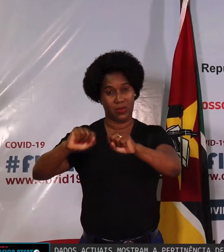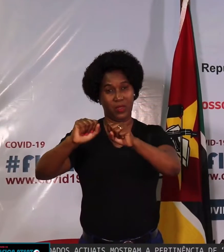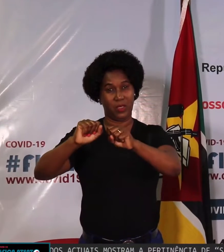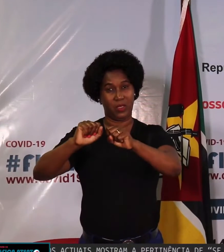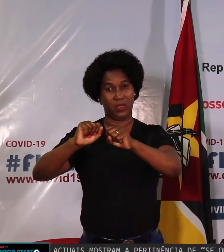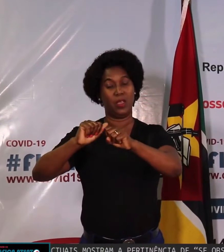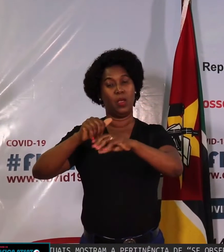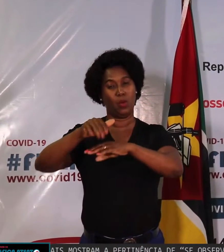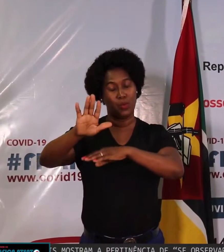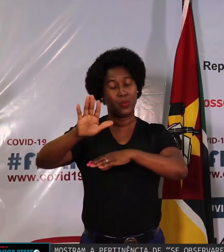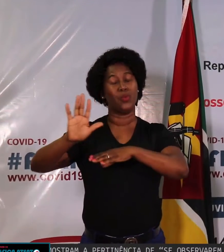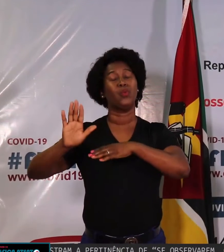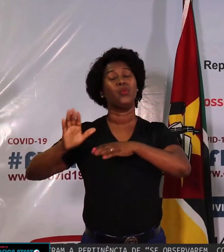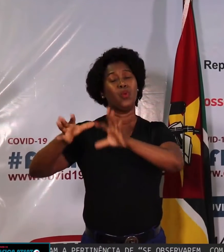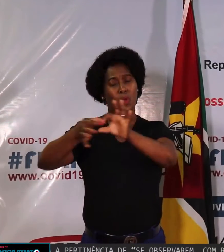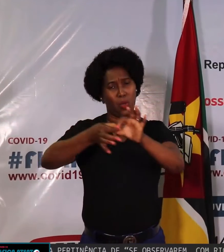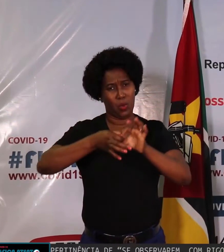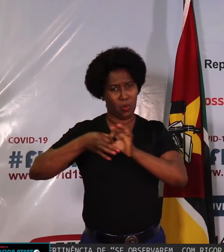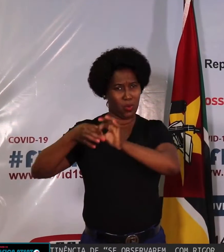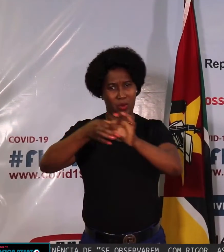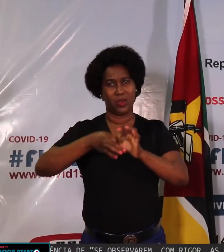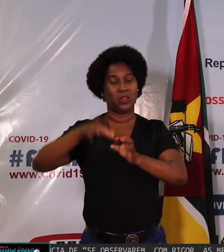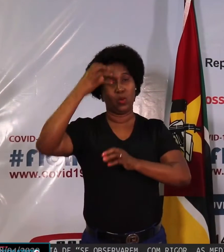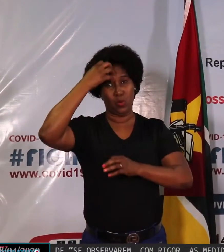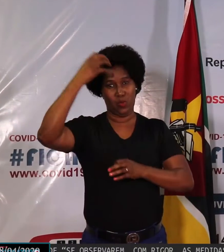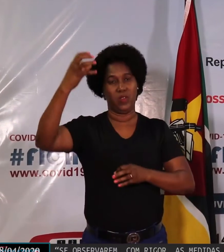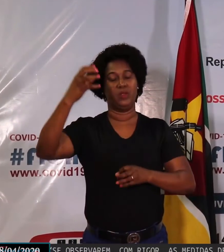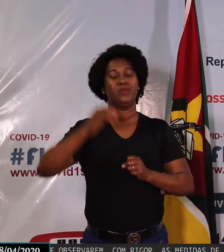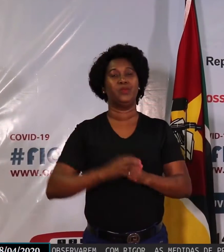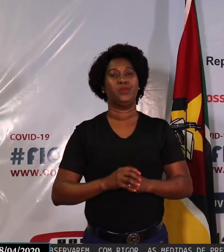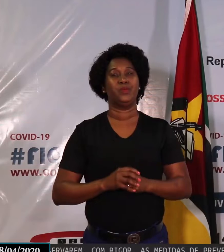em coordenação com as entidades governamentais.